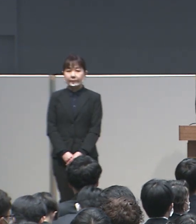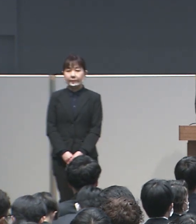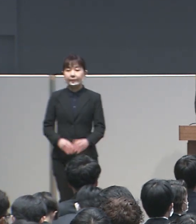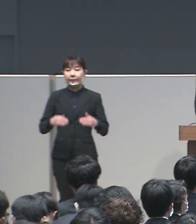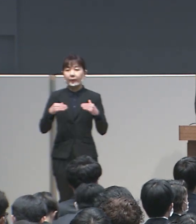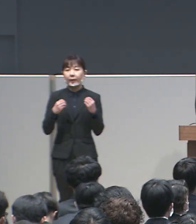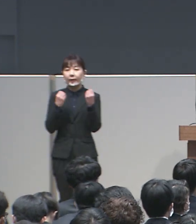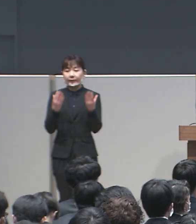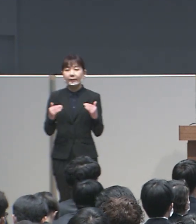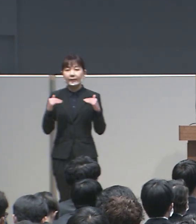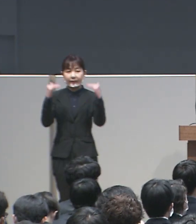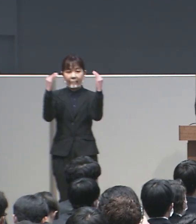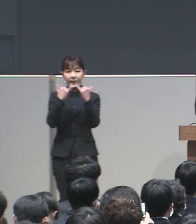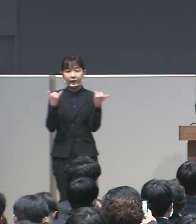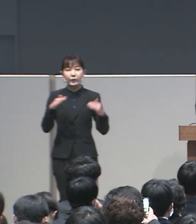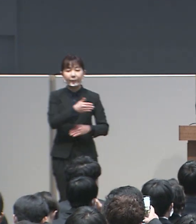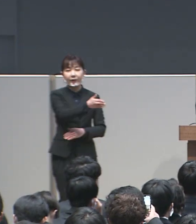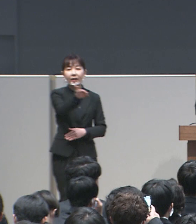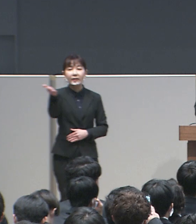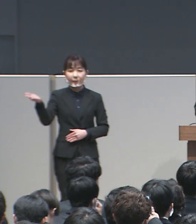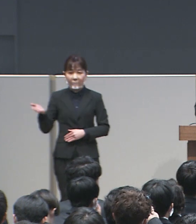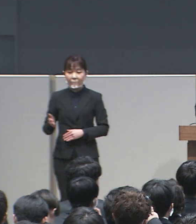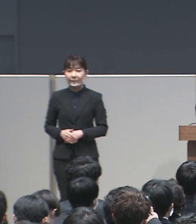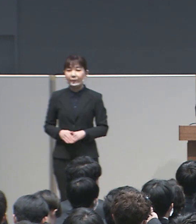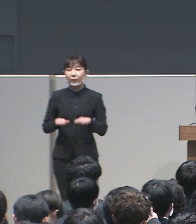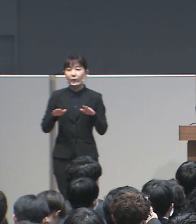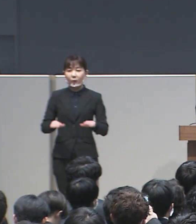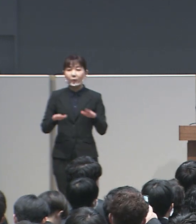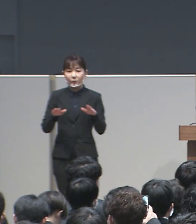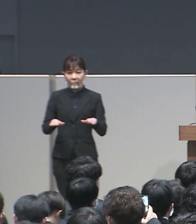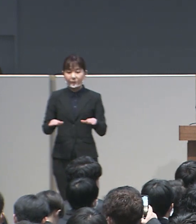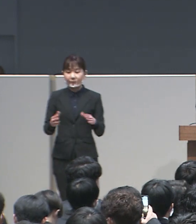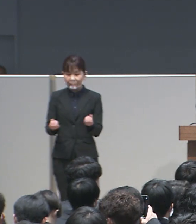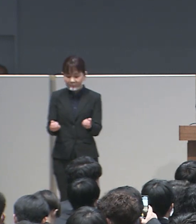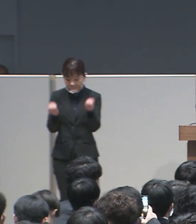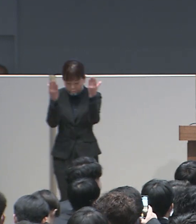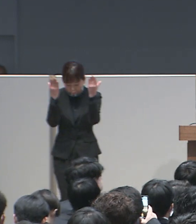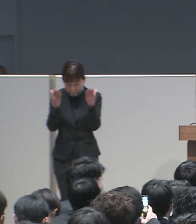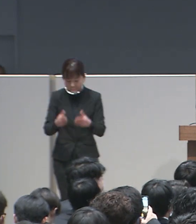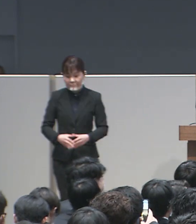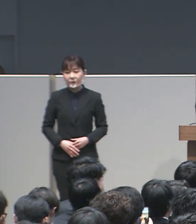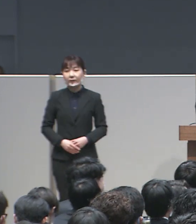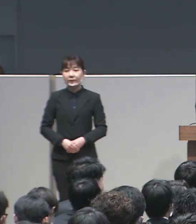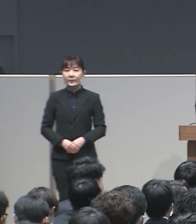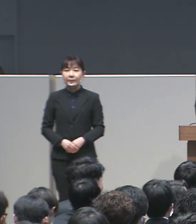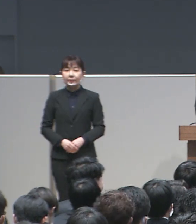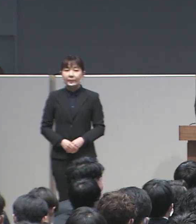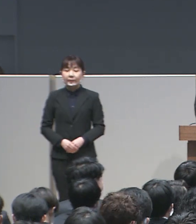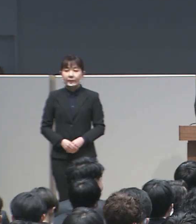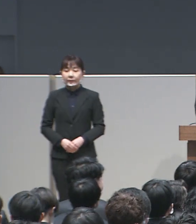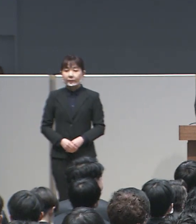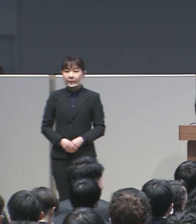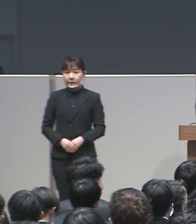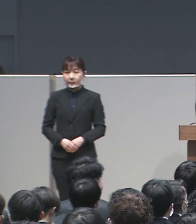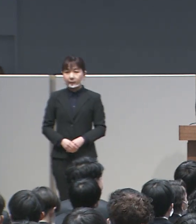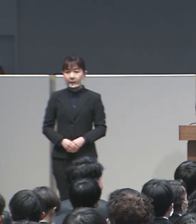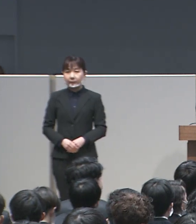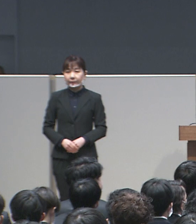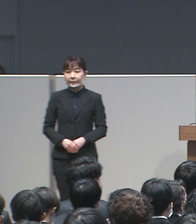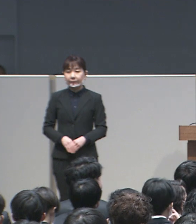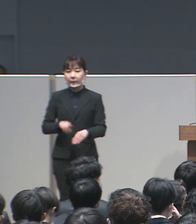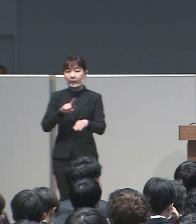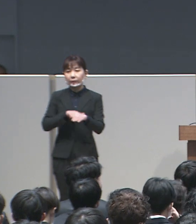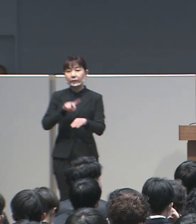新成人の皆様本日はご成人おめでとうございますまもなく